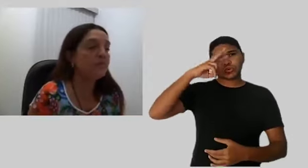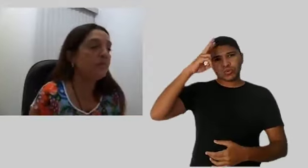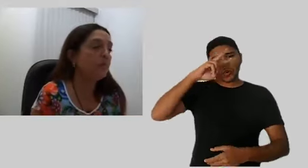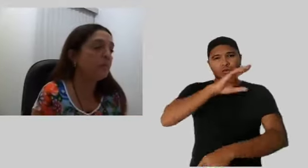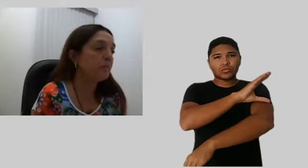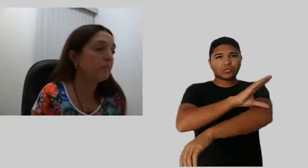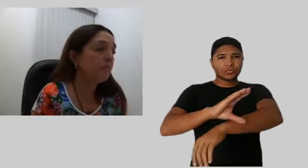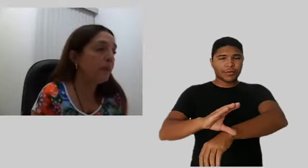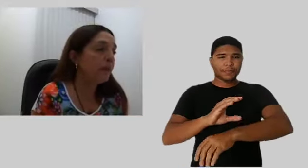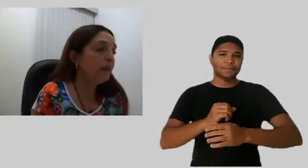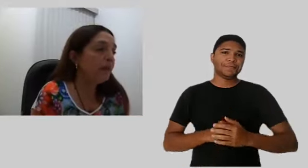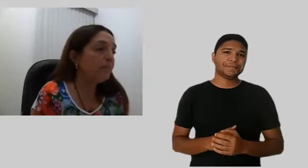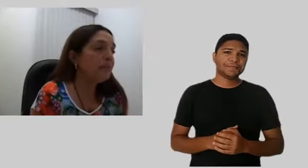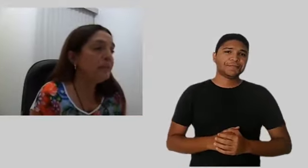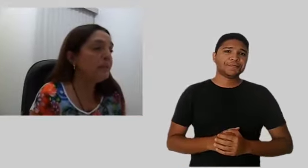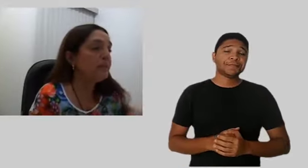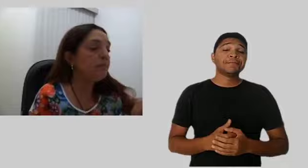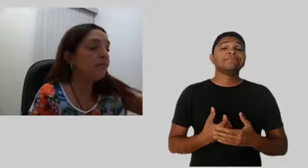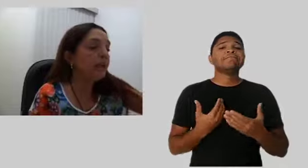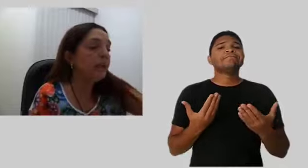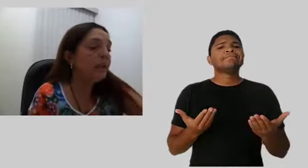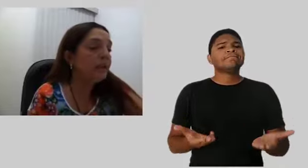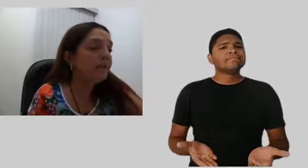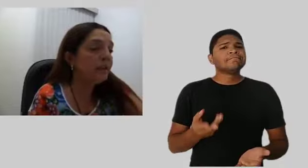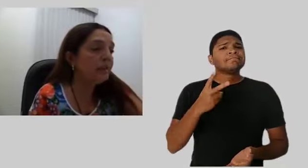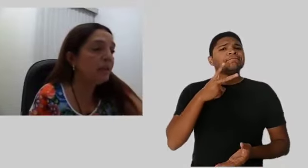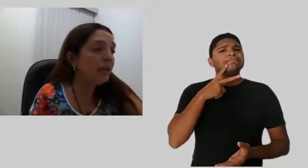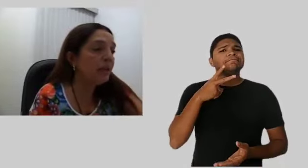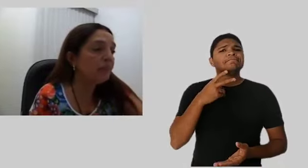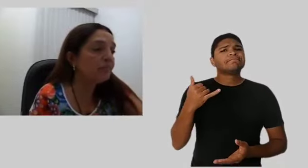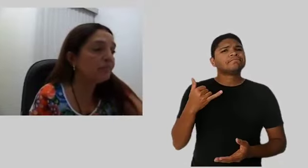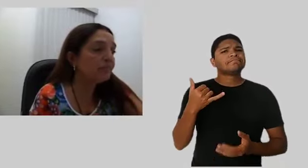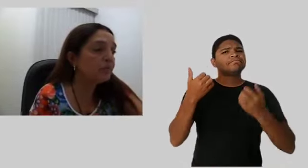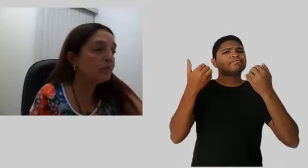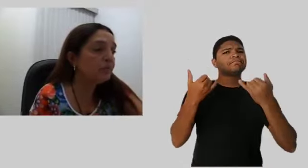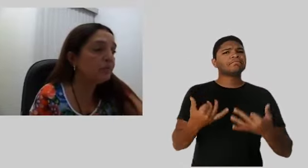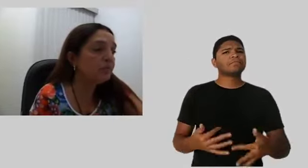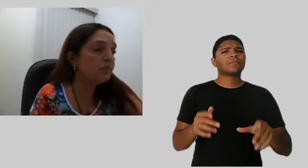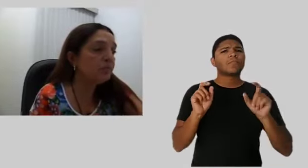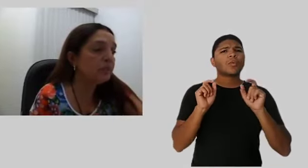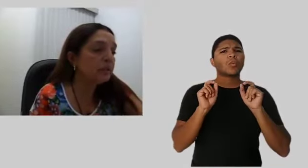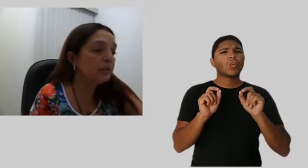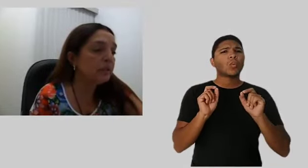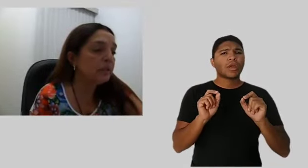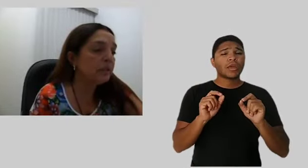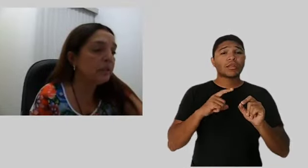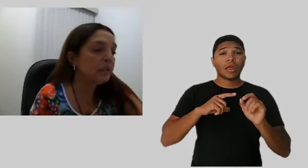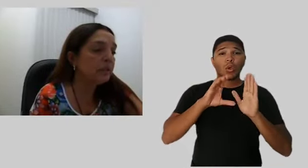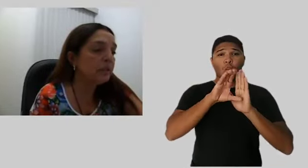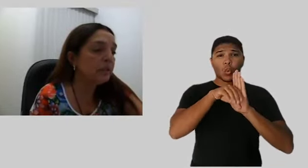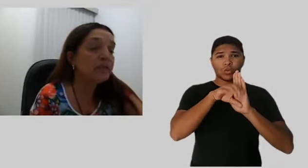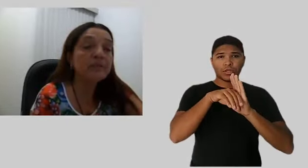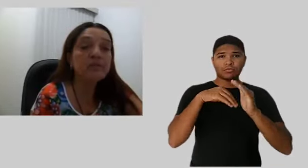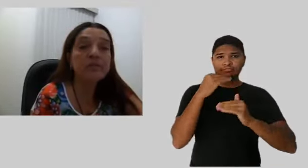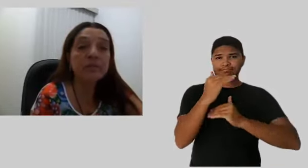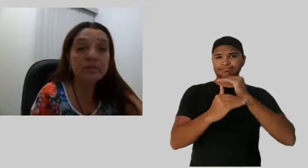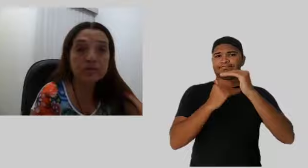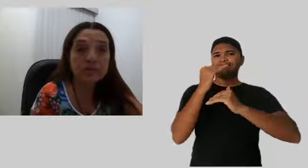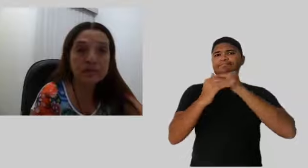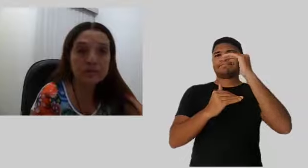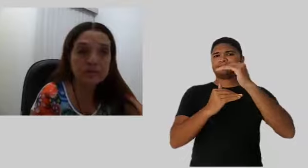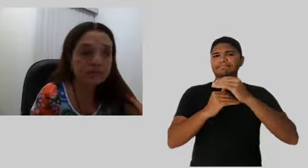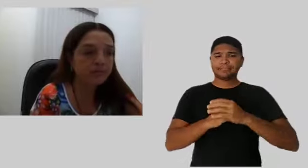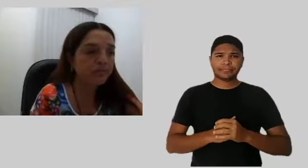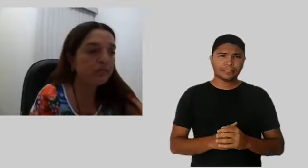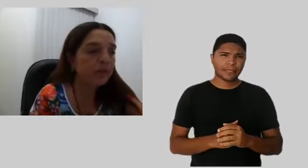está se desenvolvendo. Mas então, ele vai trabalhar com o desenvolvimento